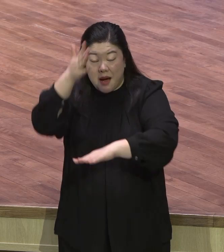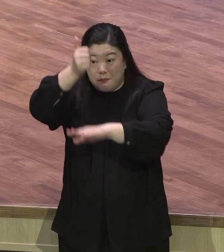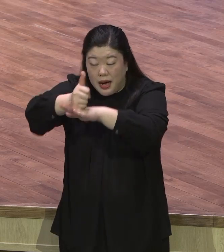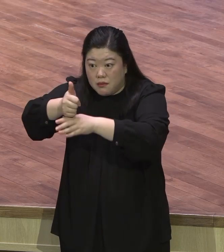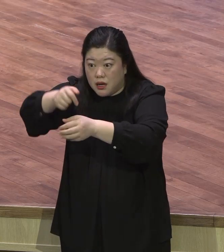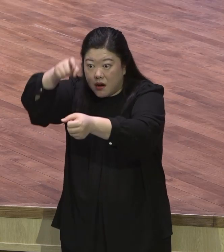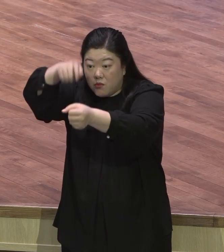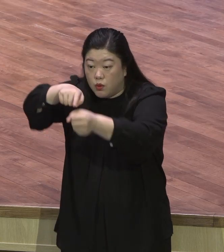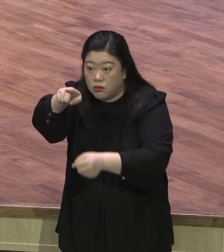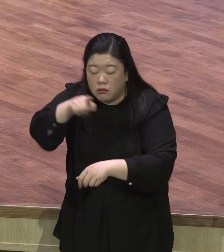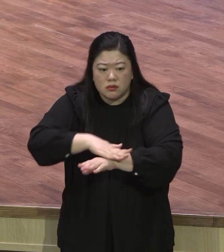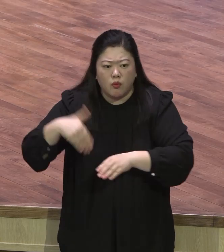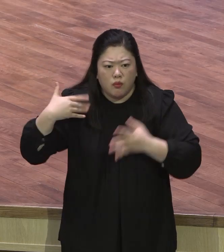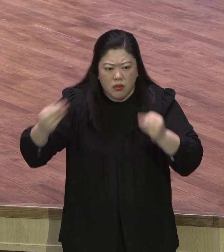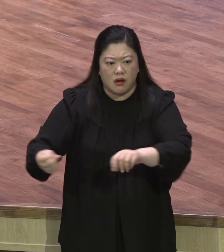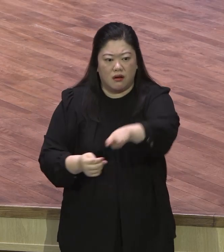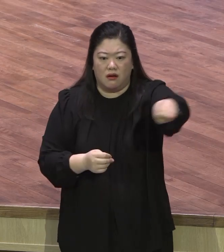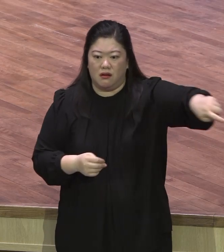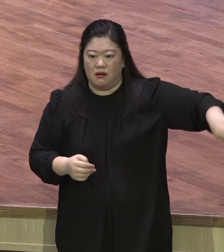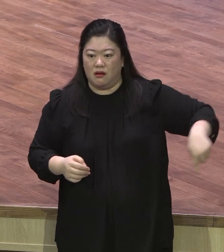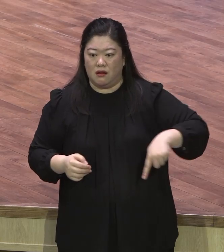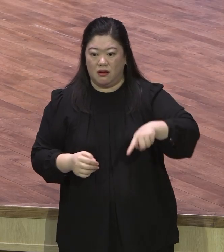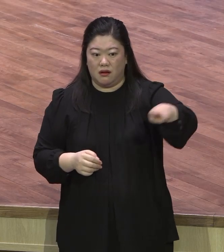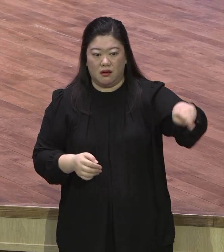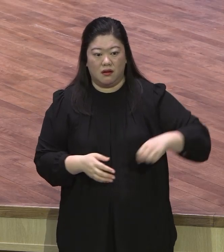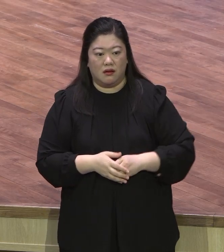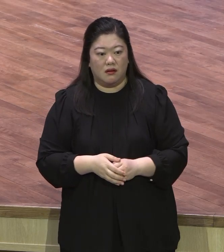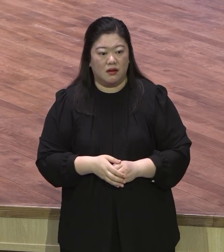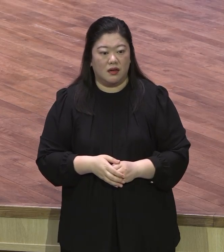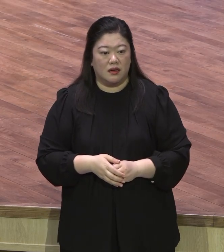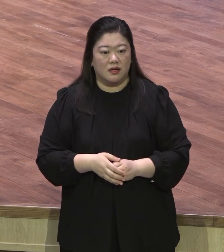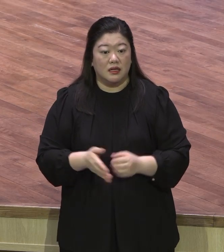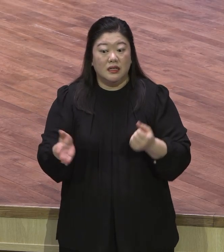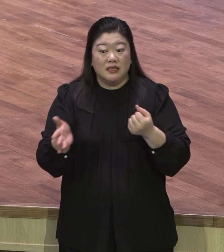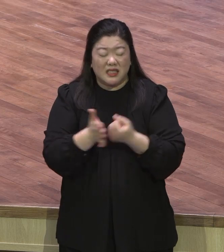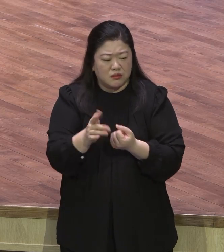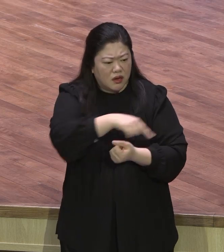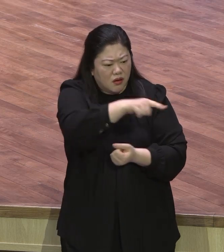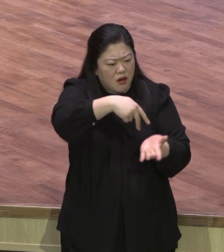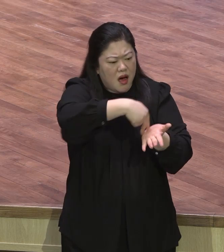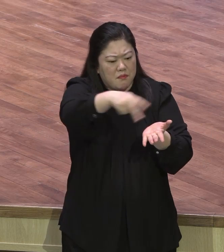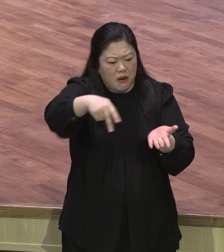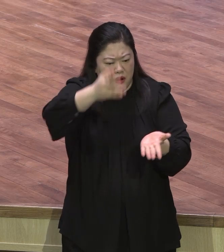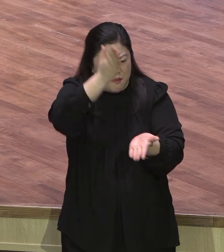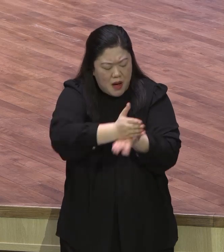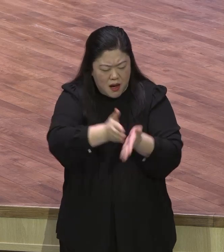이들에게 참된 생명을 주고 정확한 이 답을 주는 것이 중요하다